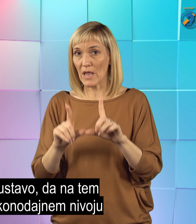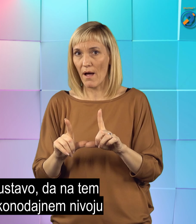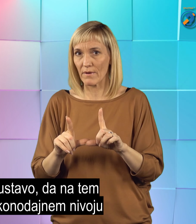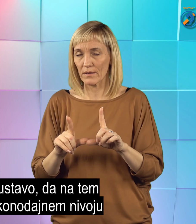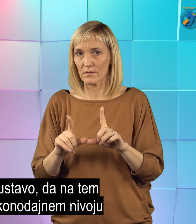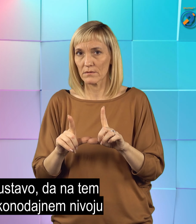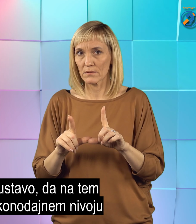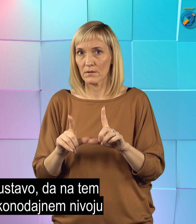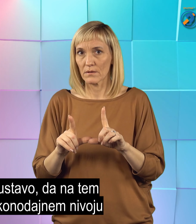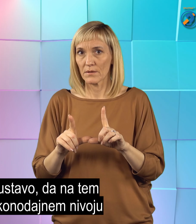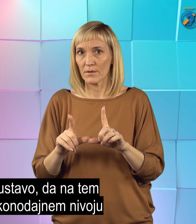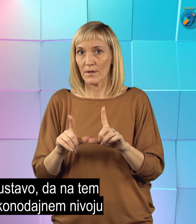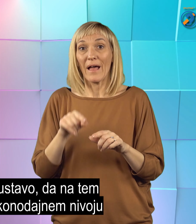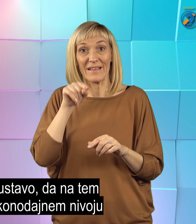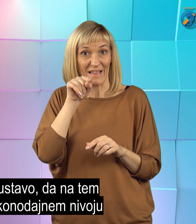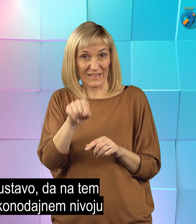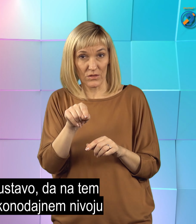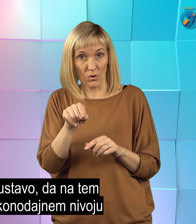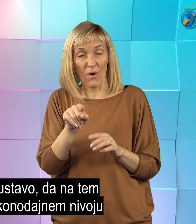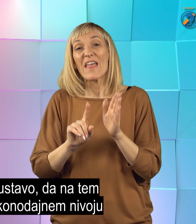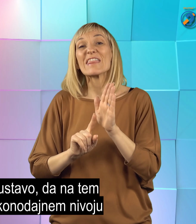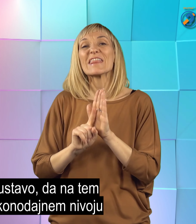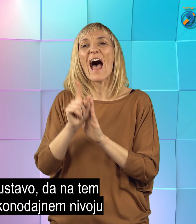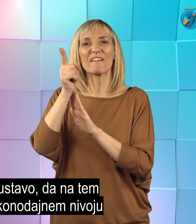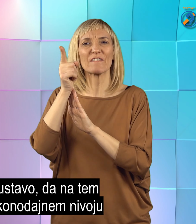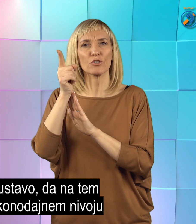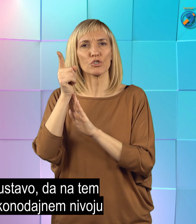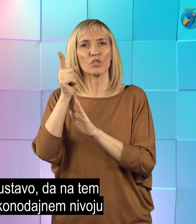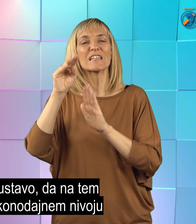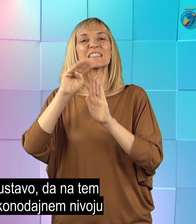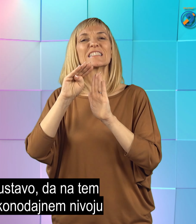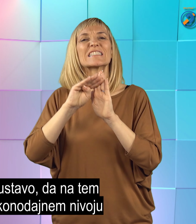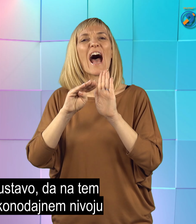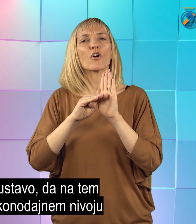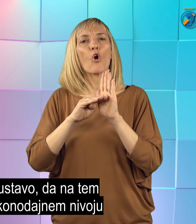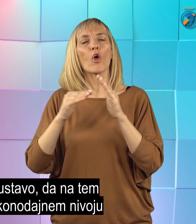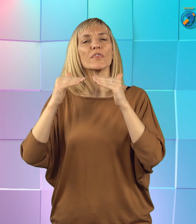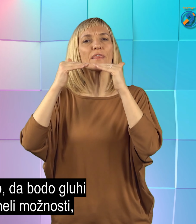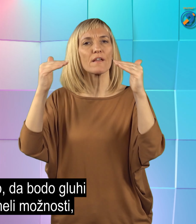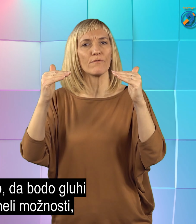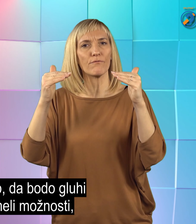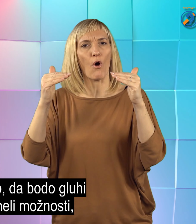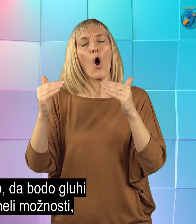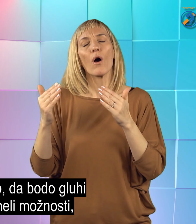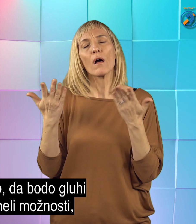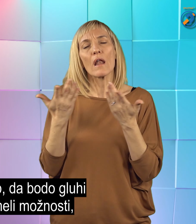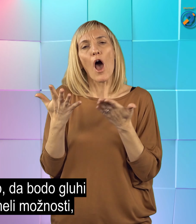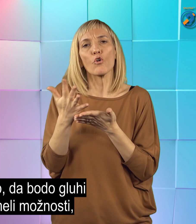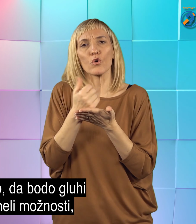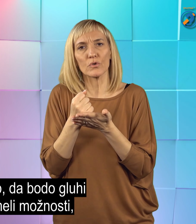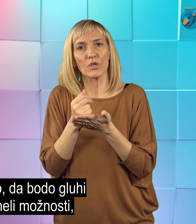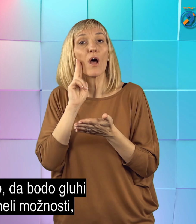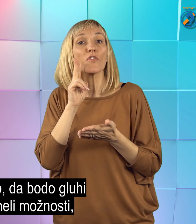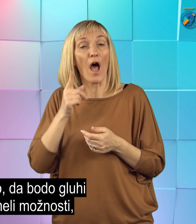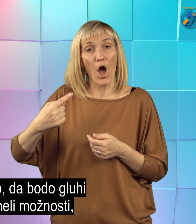ustavo, da pravzaprav na tem najvišjem zakonodajnem nivoju dosežemo, da bodo gluhi